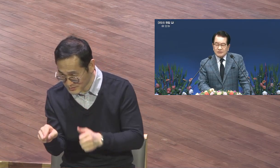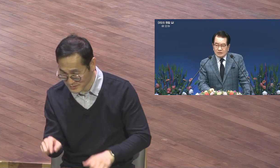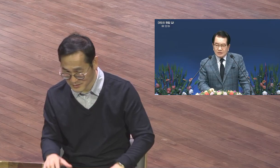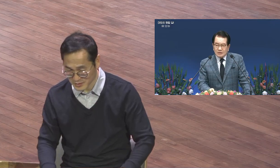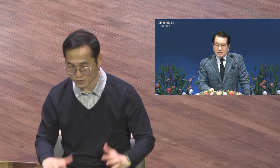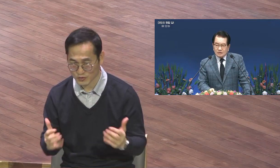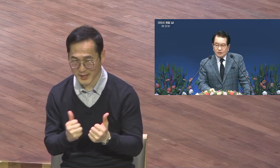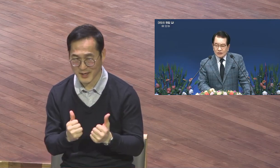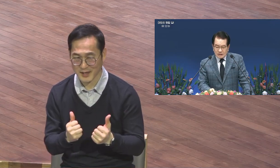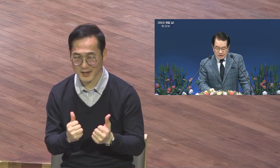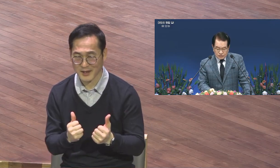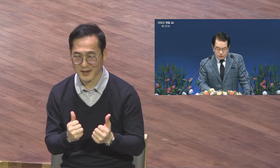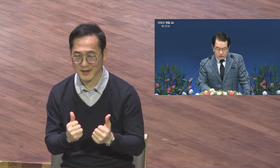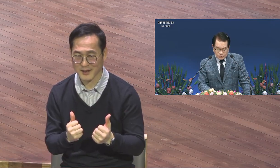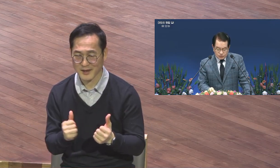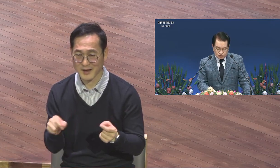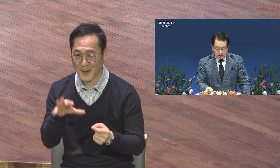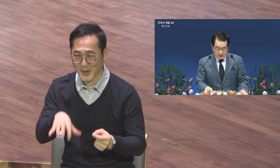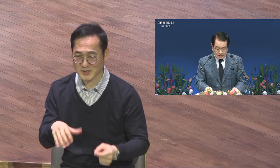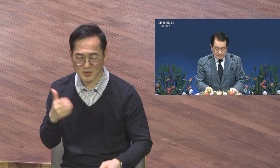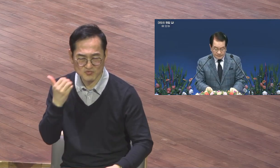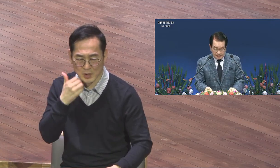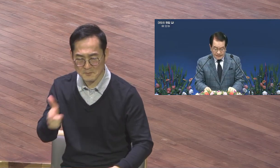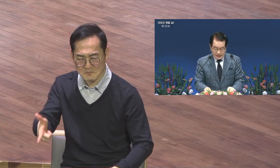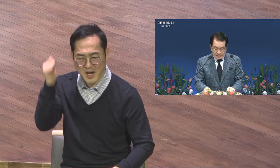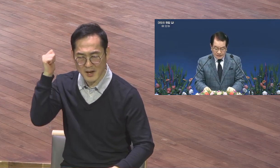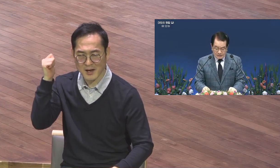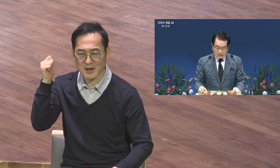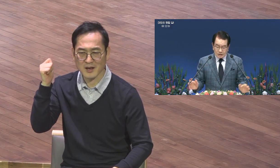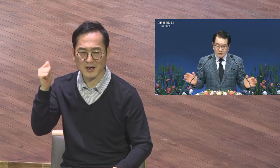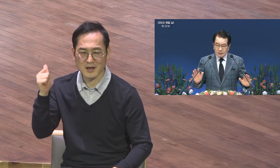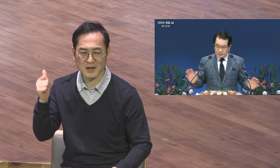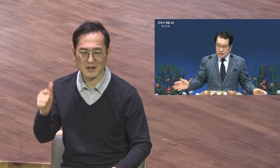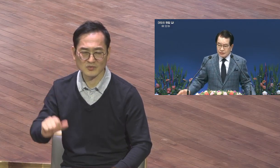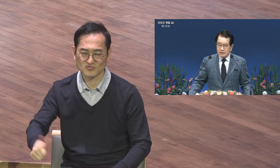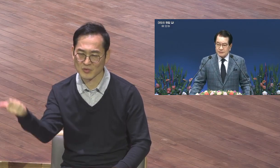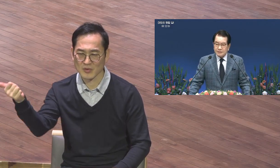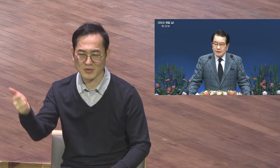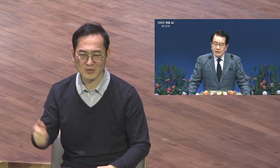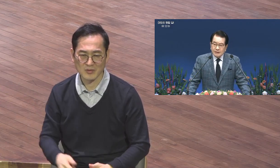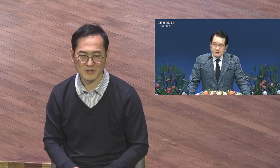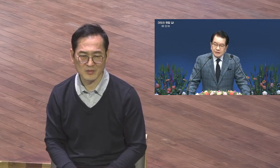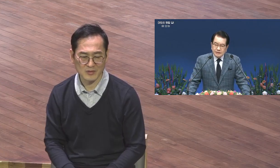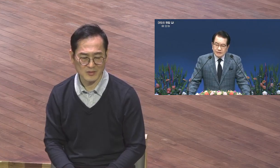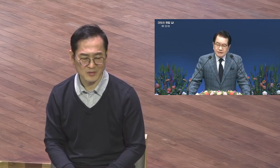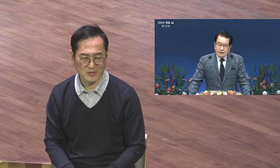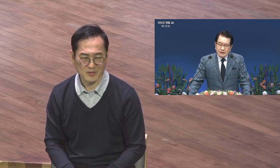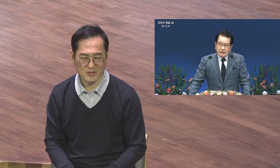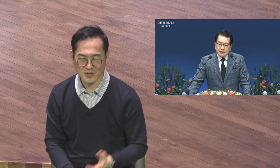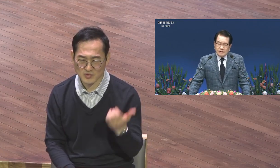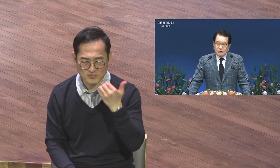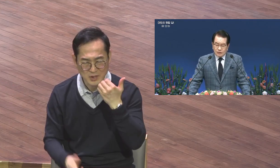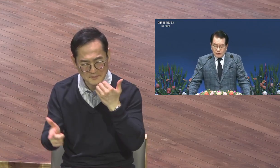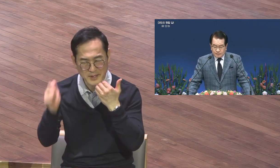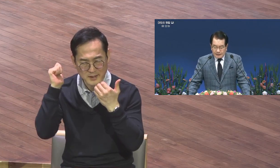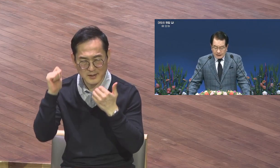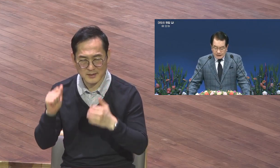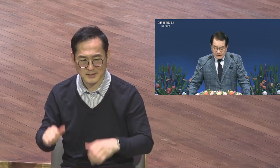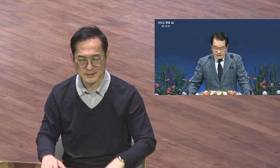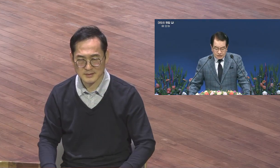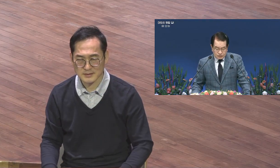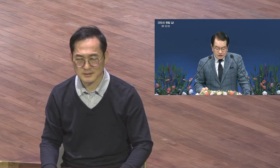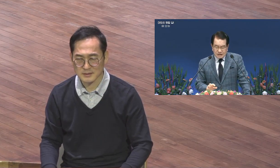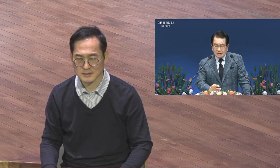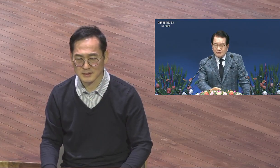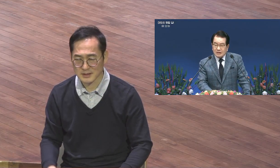국회의사당 앞에서 총살당해 죽었죠. 출근하다가. 그래서 지금은 없죠. 이제 전 세계 기독교